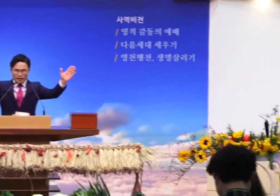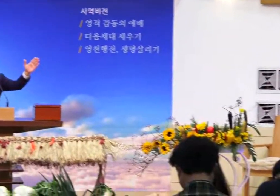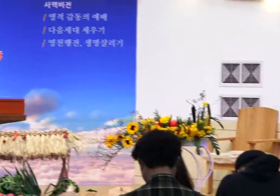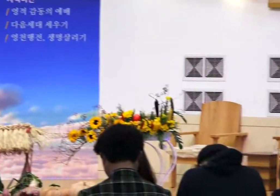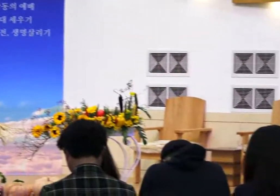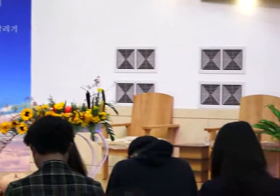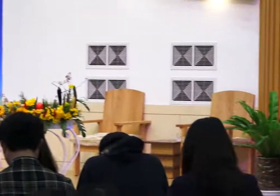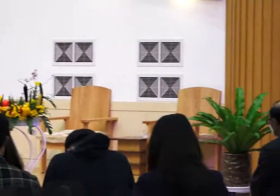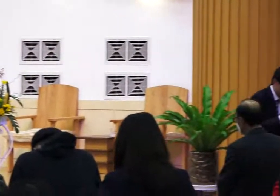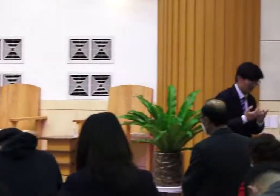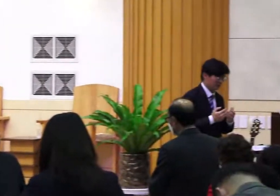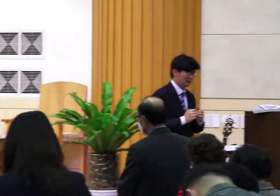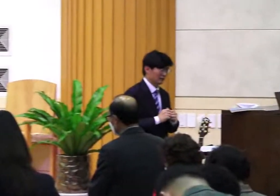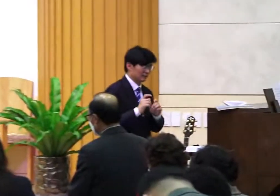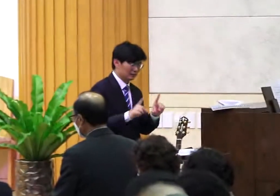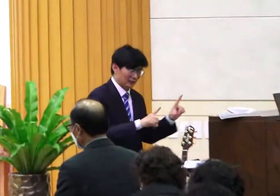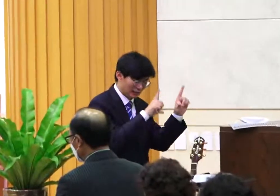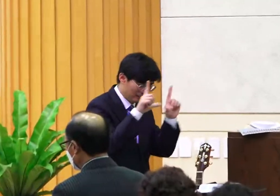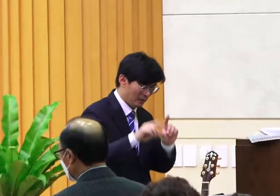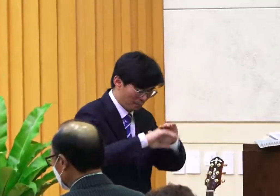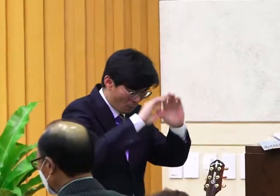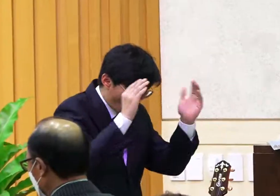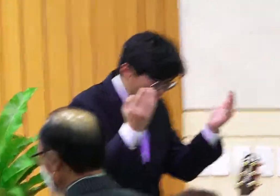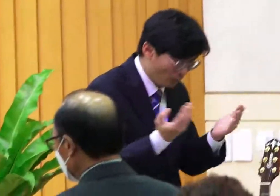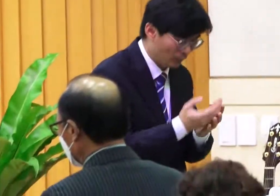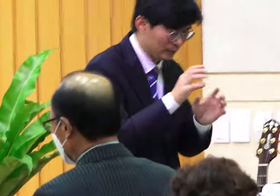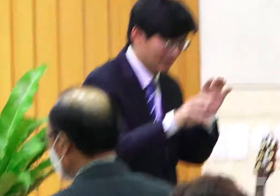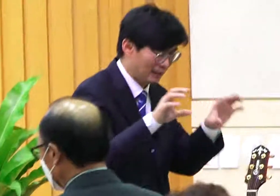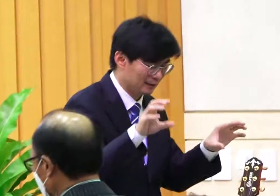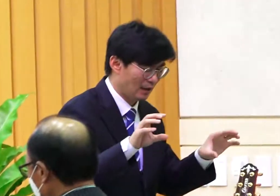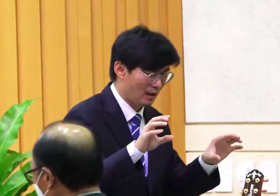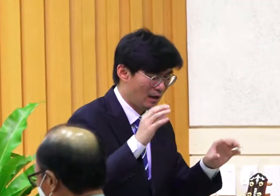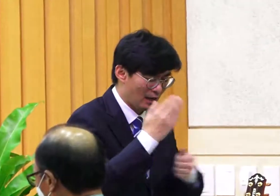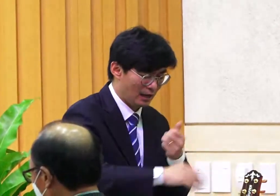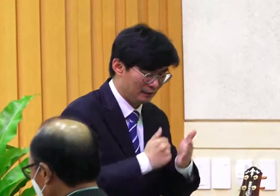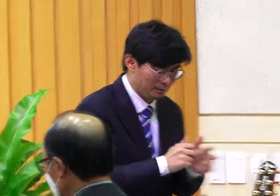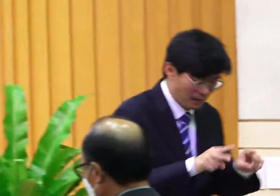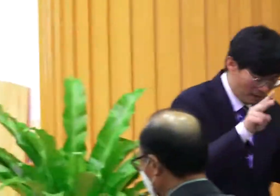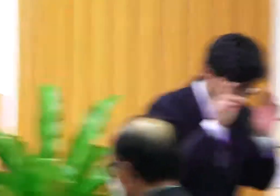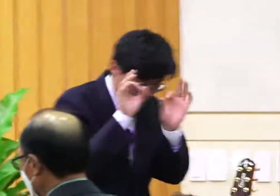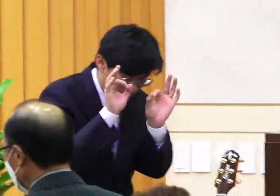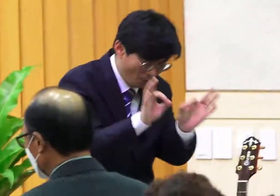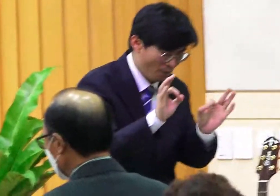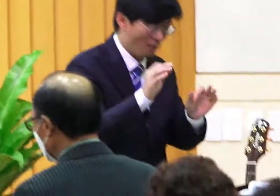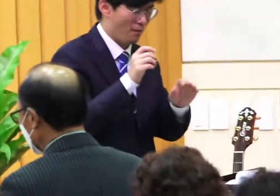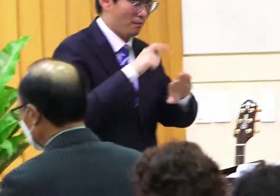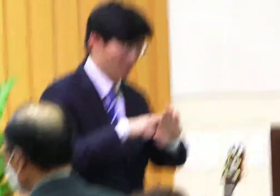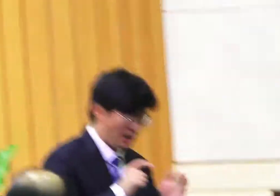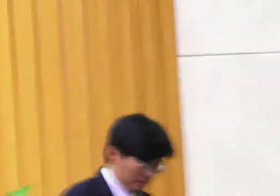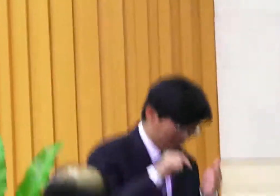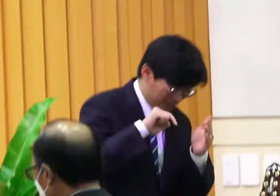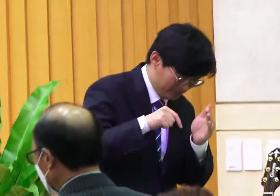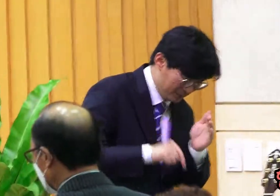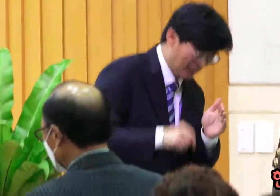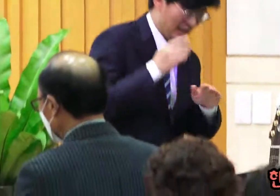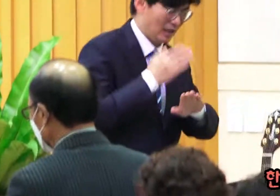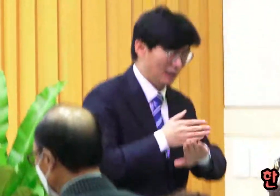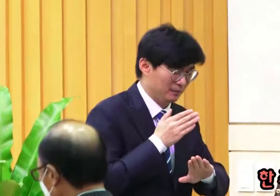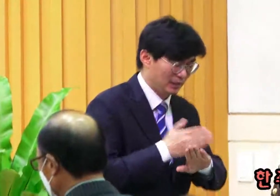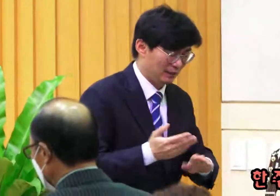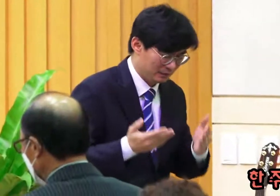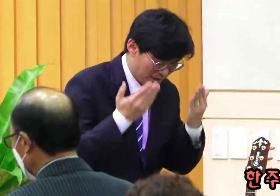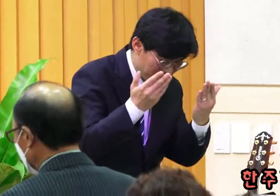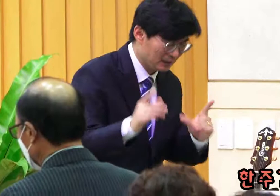충만하시니 삶의 모든 상황에서 하나님을 바라보고 마음 중심으로 감사하며 살기를